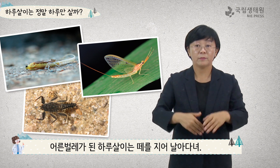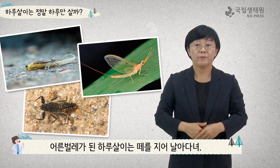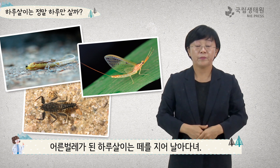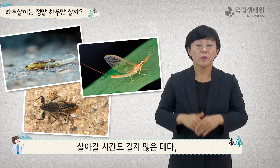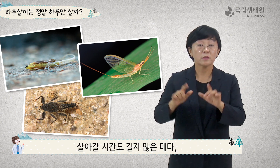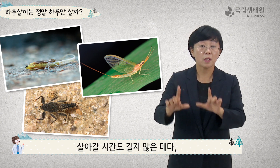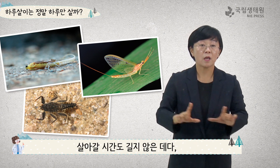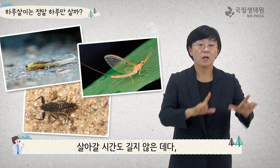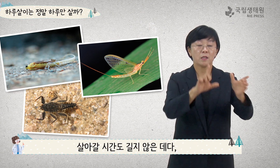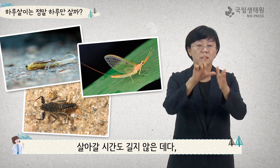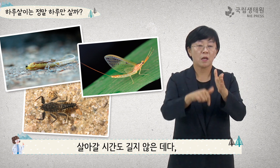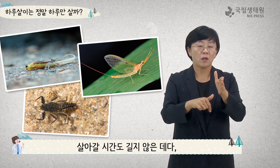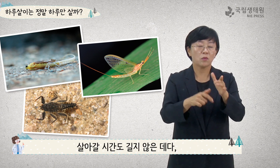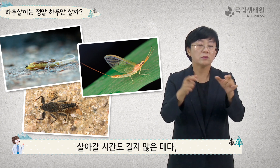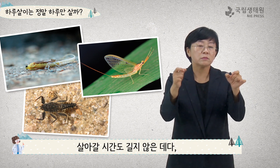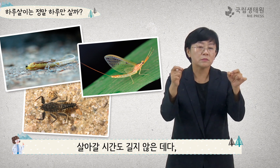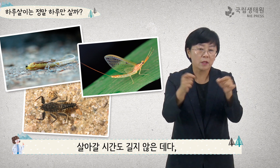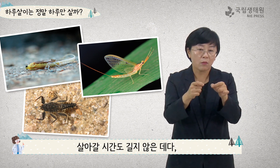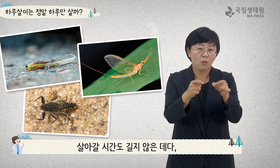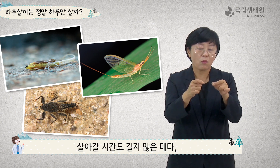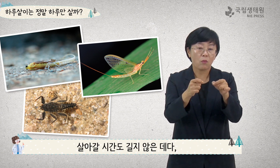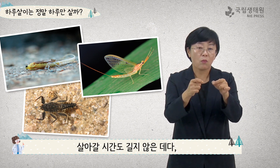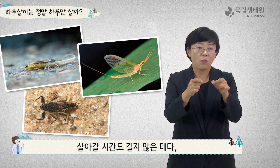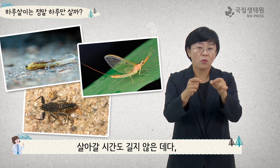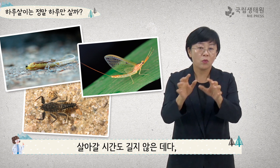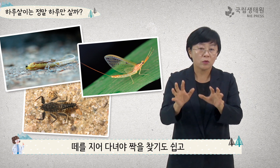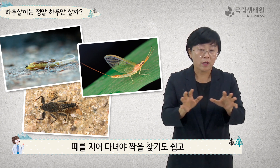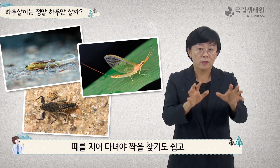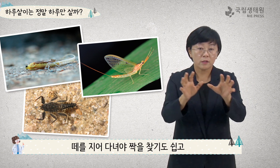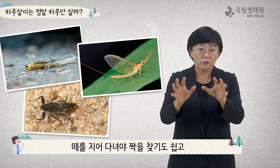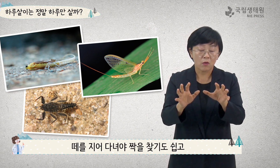하루살이 애벌레는 꽤 오랜 시간 물속에서 살면서